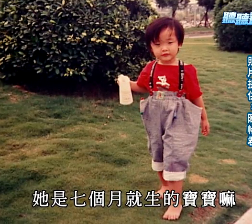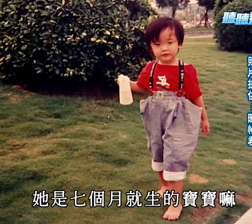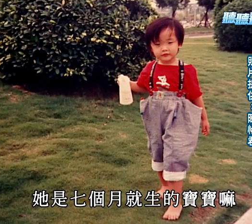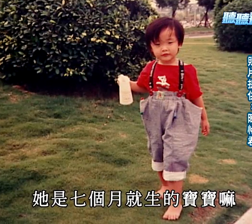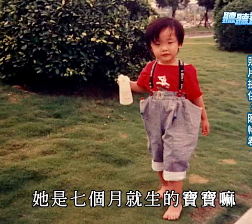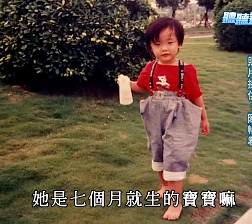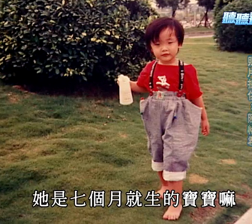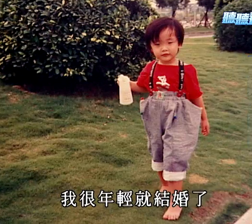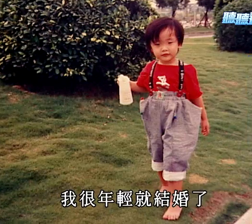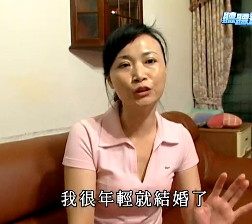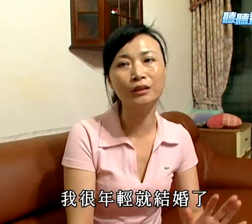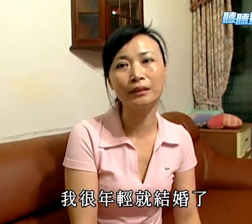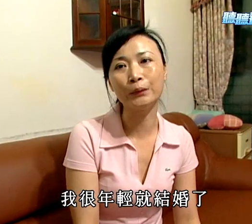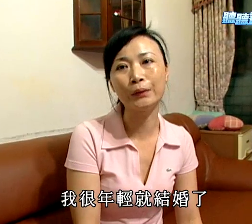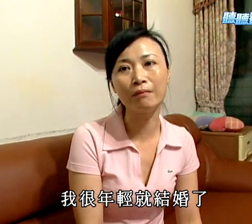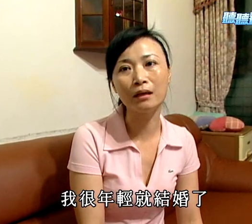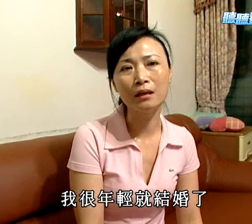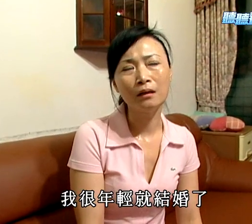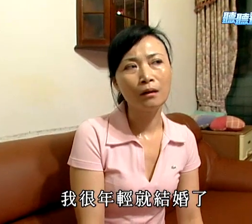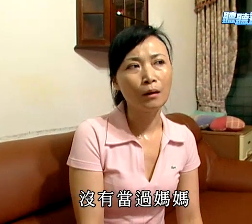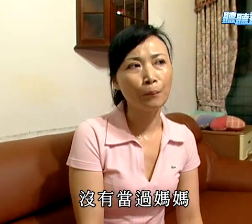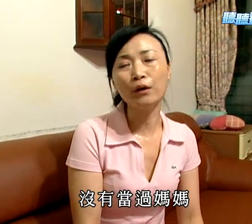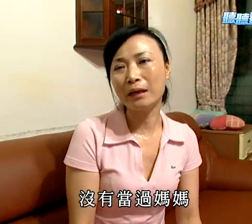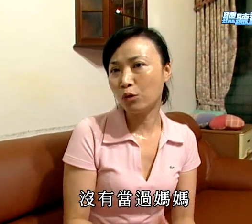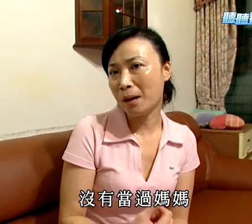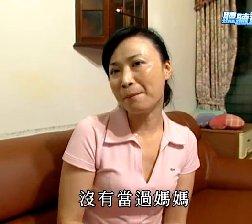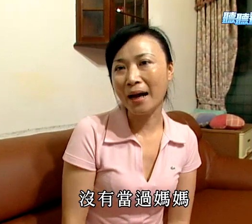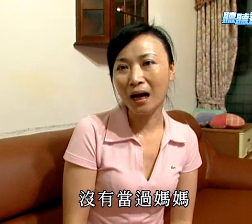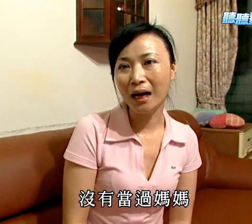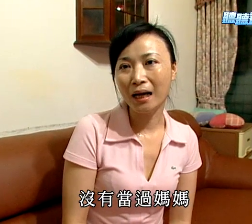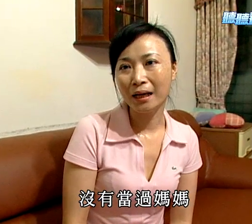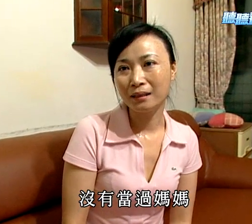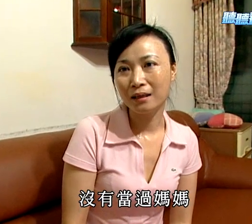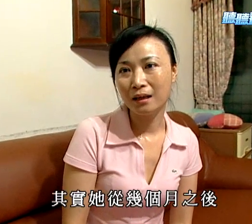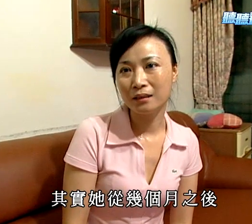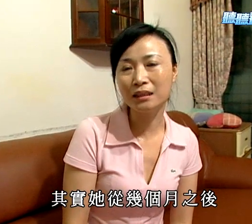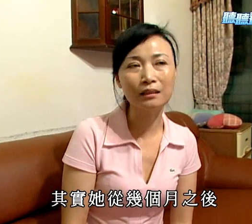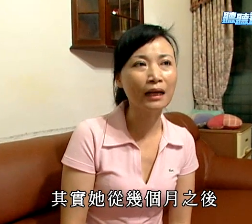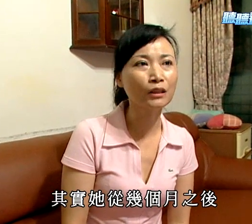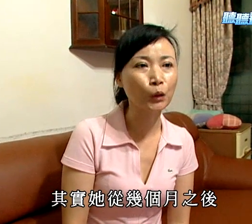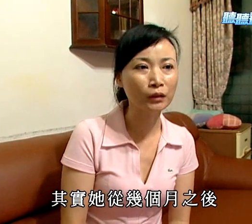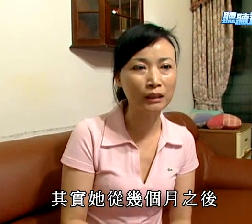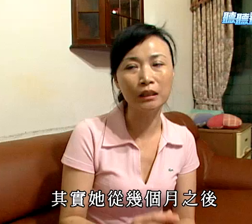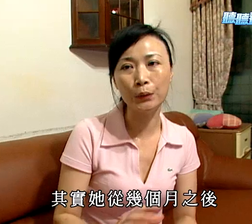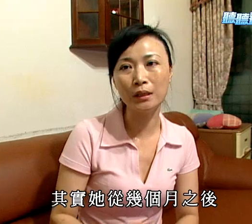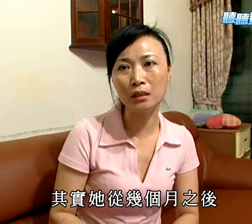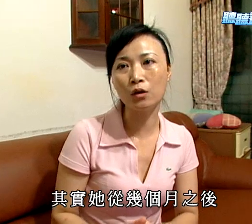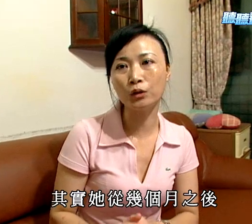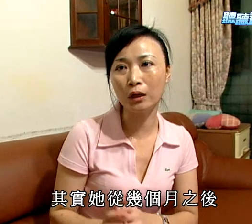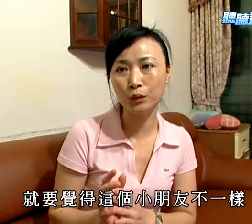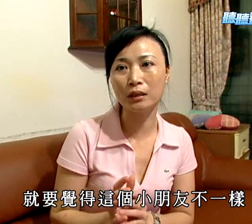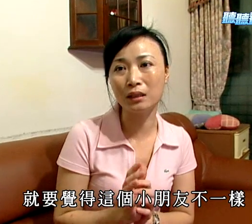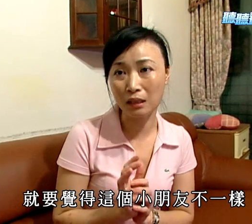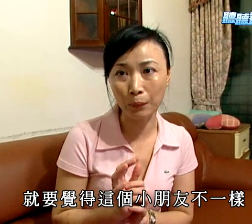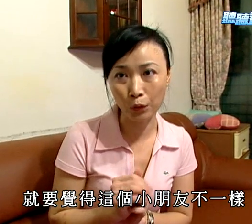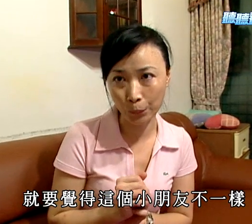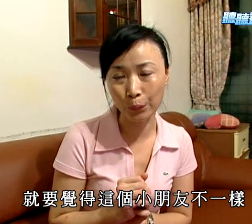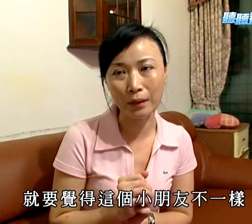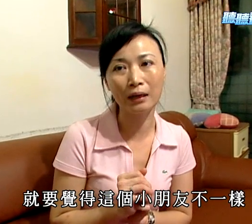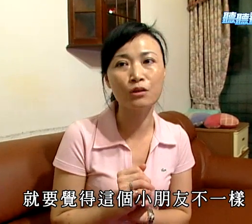宝嘛，我很年轻就结婚了，没有当过妈妈。其实他从几个月之后就要觉得这个小朋友不一样，那时候我